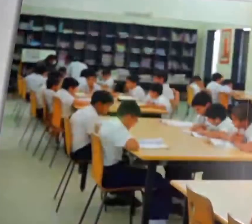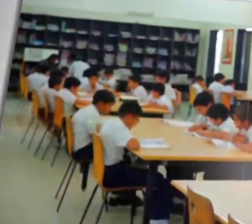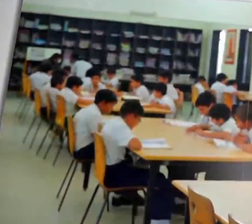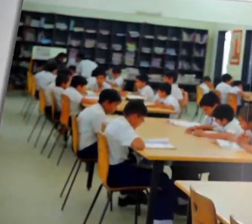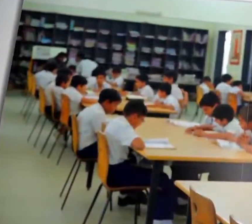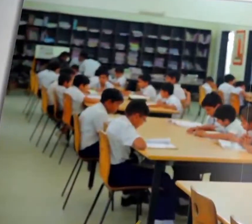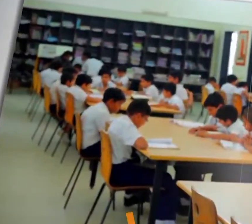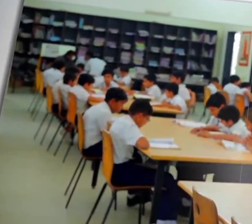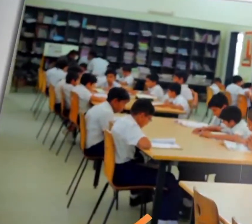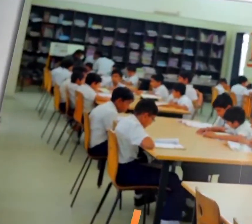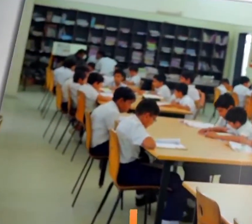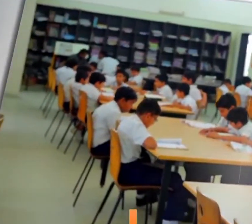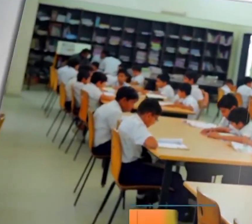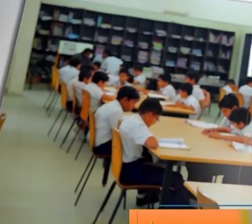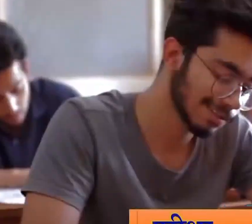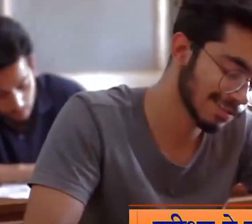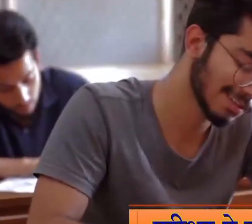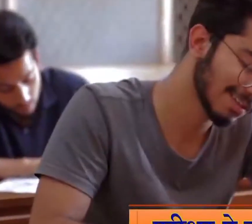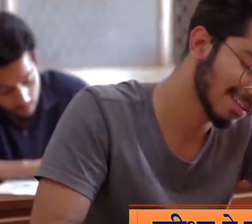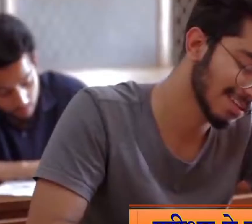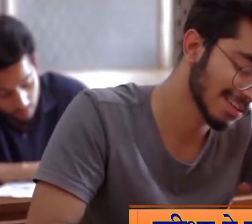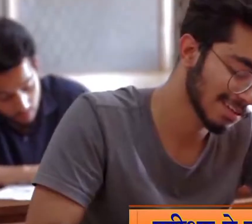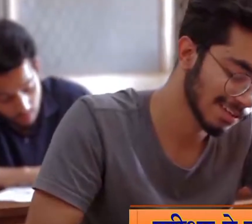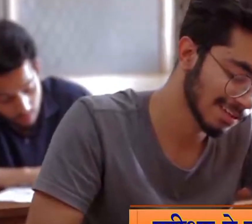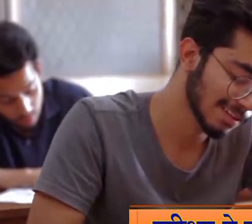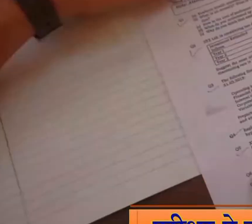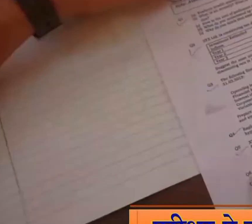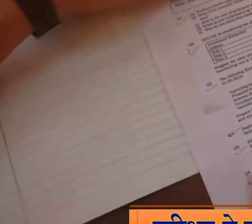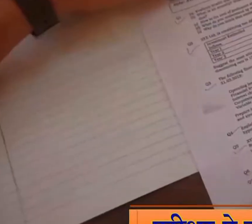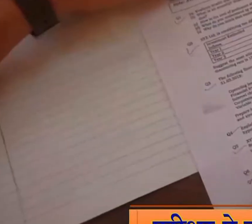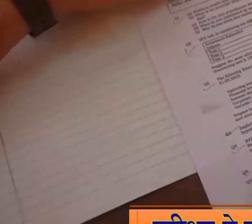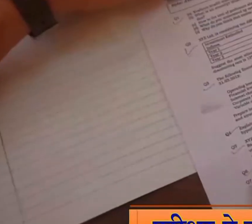परीक्षा पे चर्चा प्रतियोगिता 2026 में आपका स्वागत है।